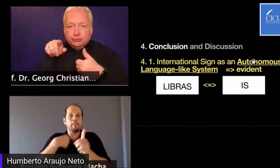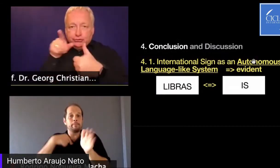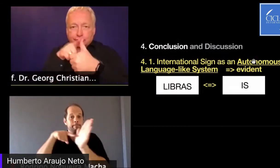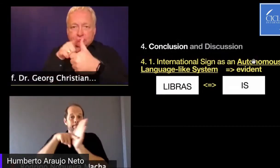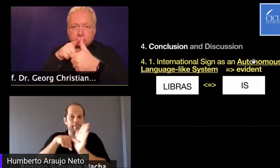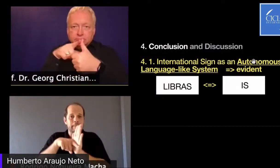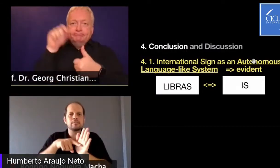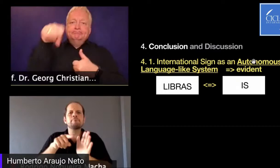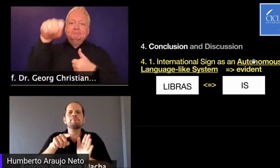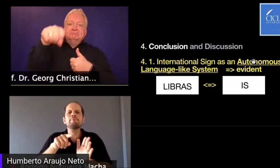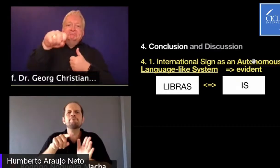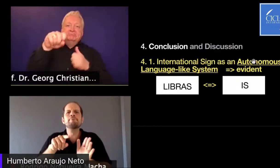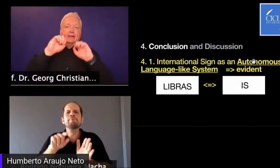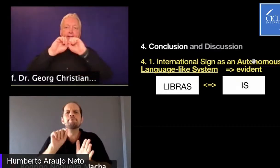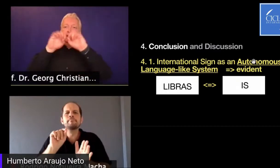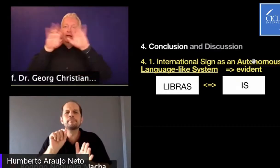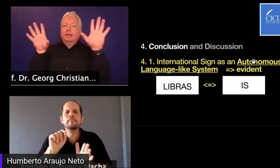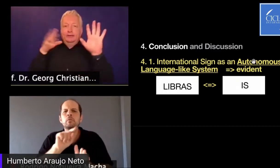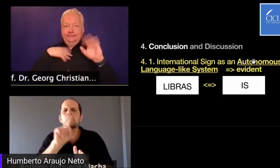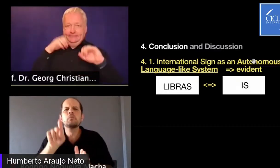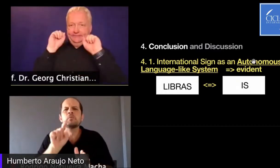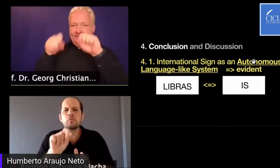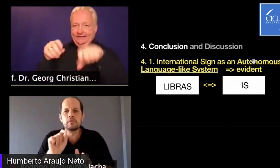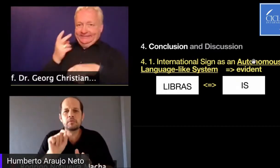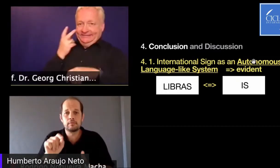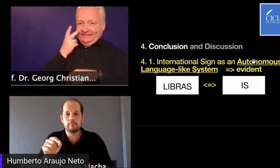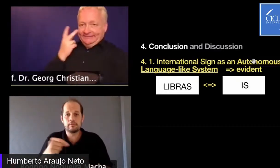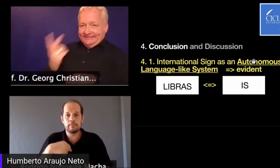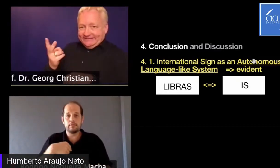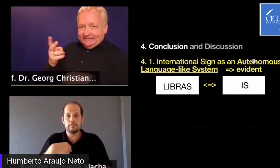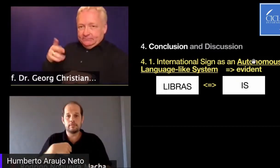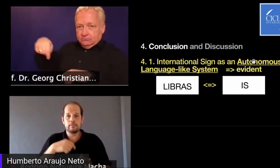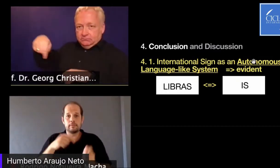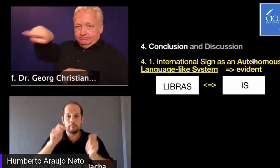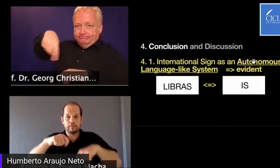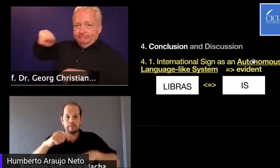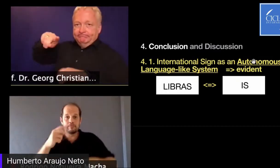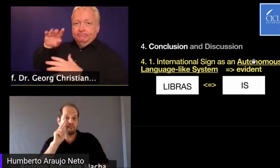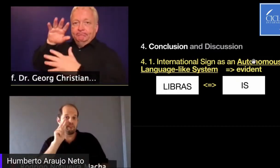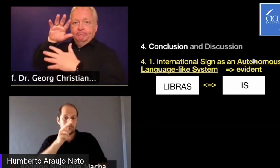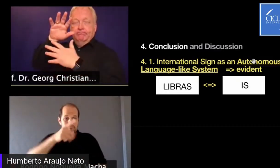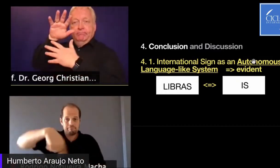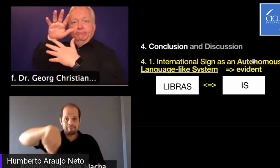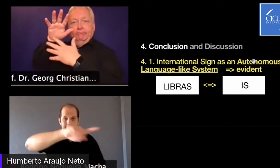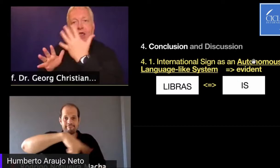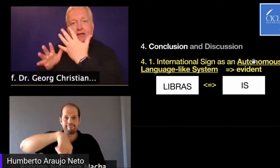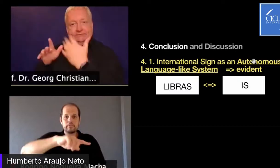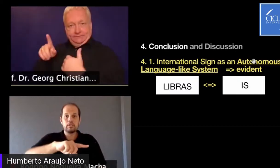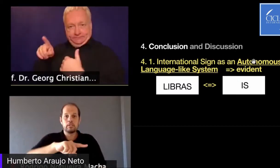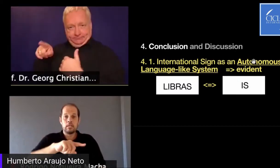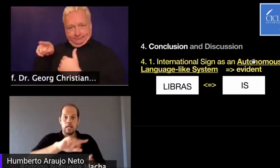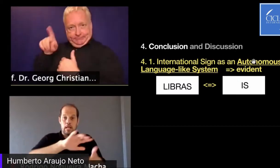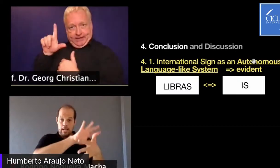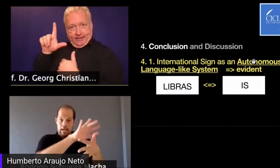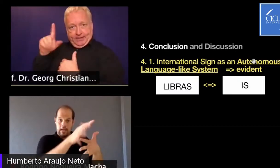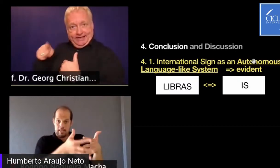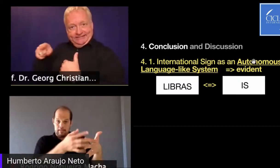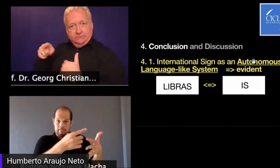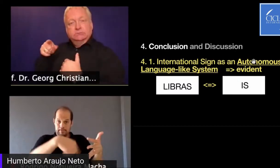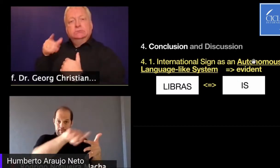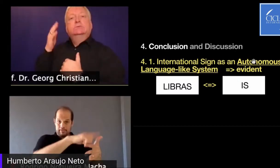a nossa primeira pergunta de pesquisa, né, se a língua de sinais internacional era autônoma.